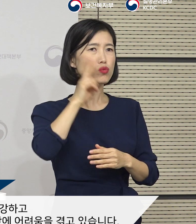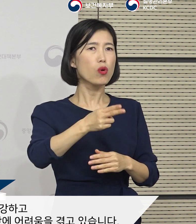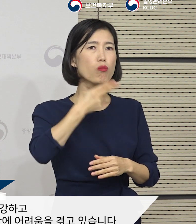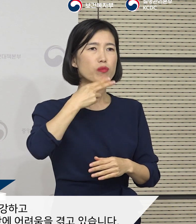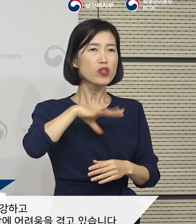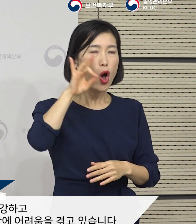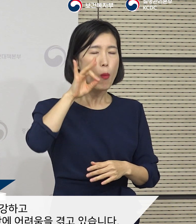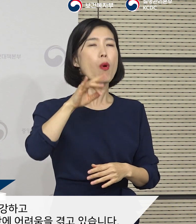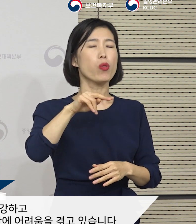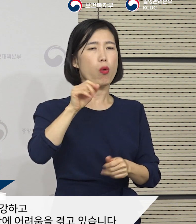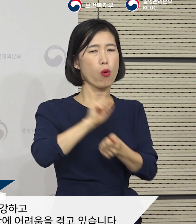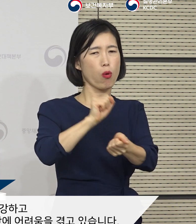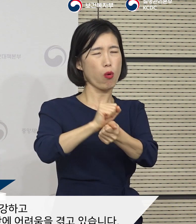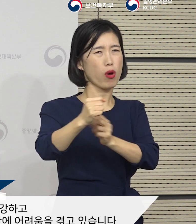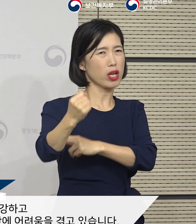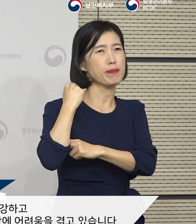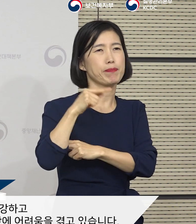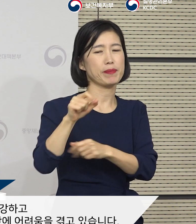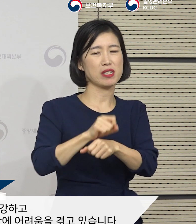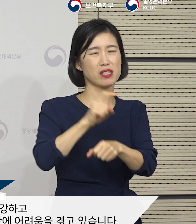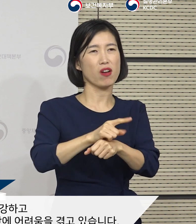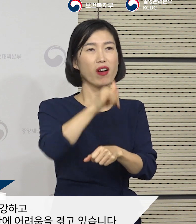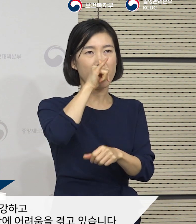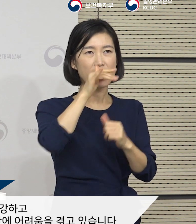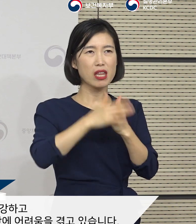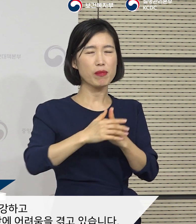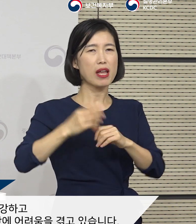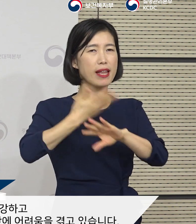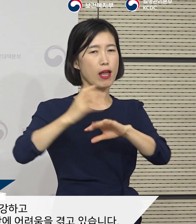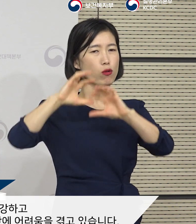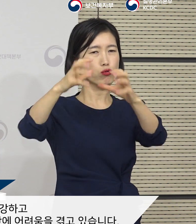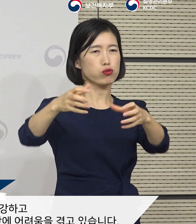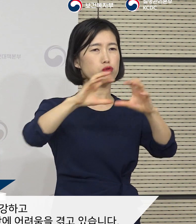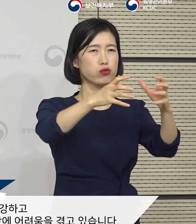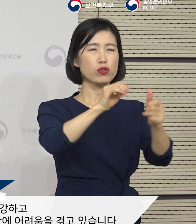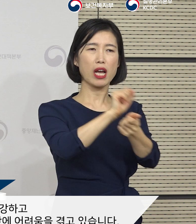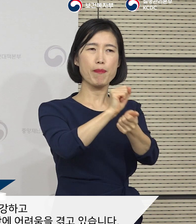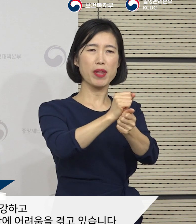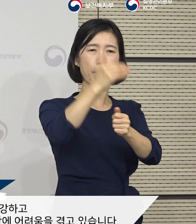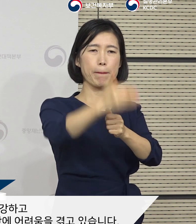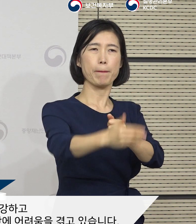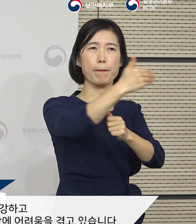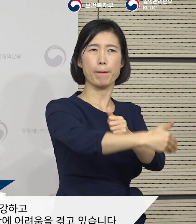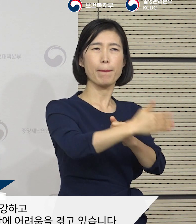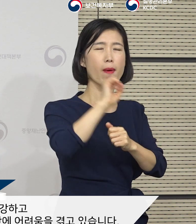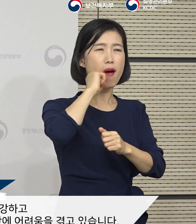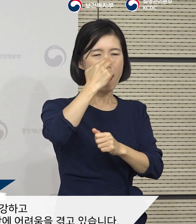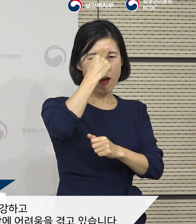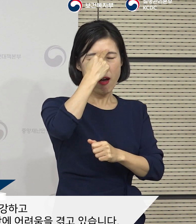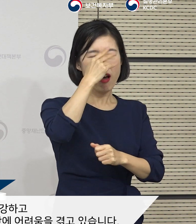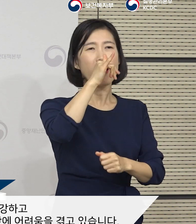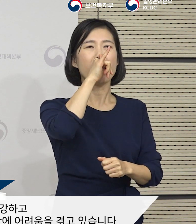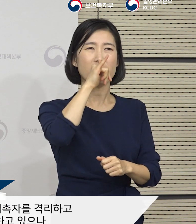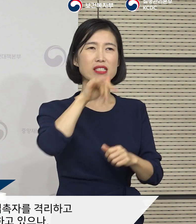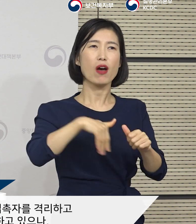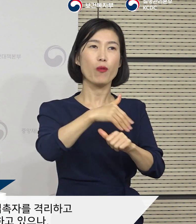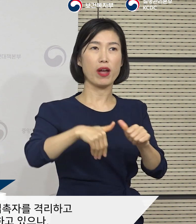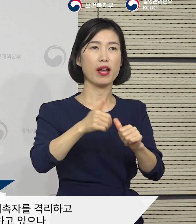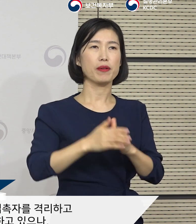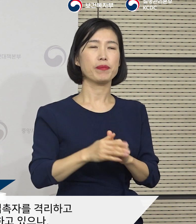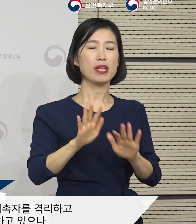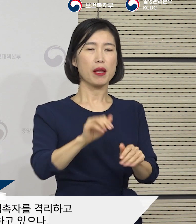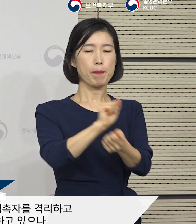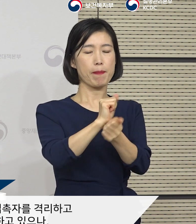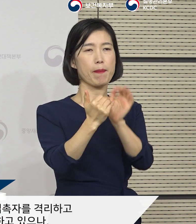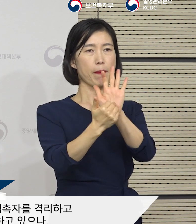강하고 빠른 전파 속도의 특성이 있어 세계 각국에서 감염 차단에 어려움을 겪고 있습니다.